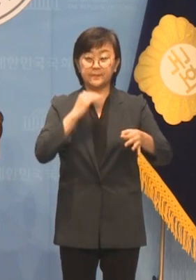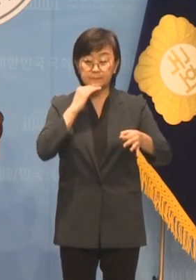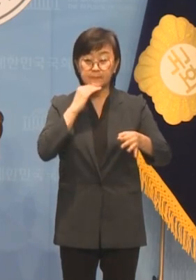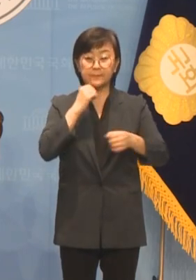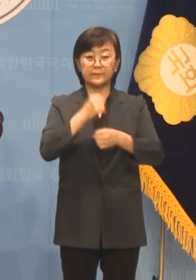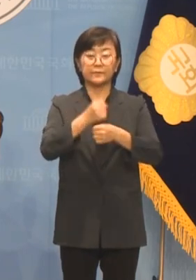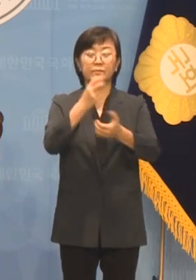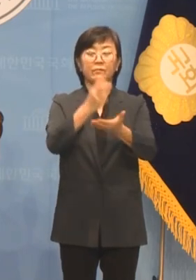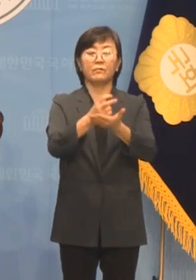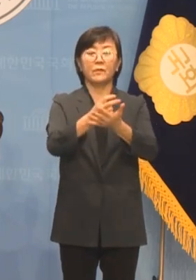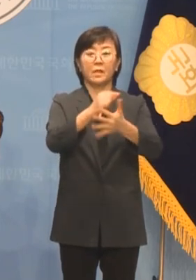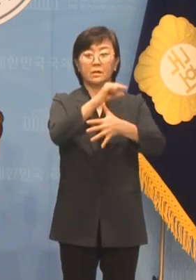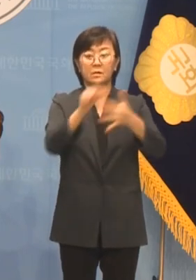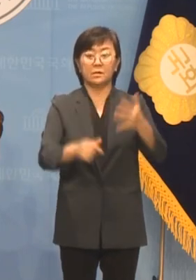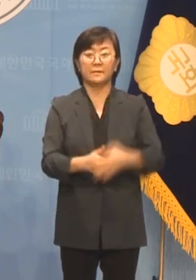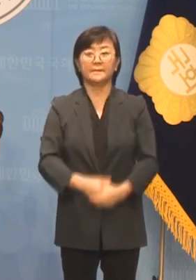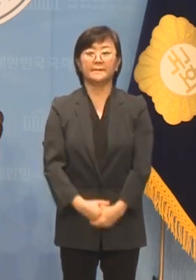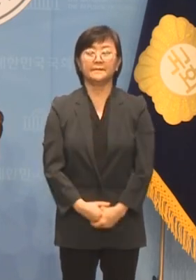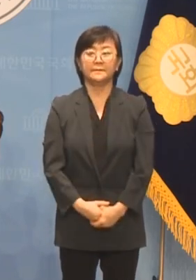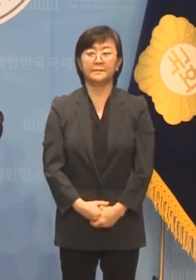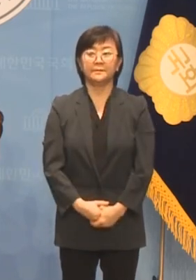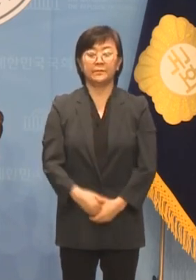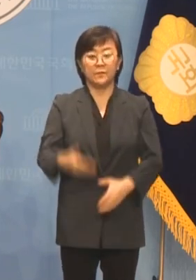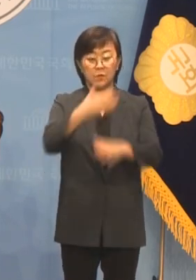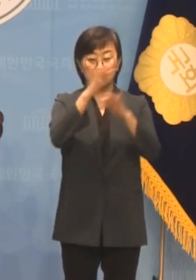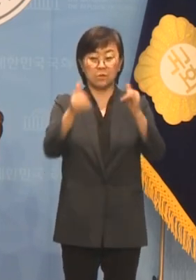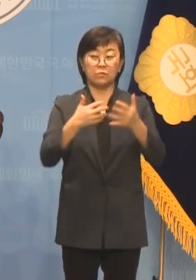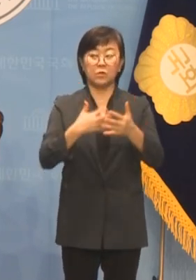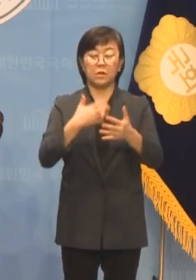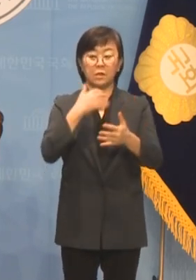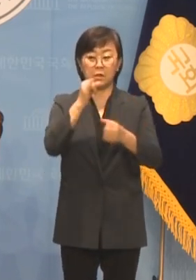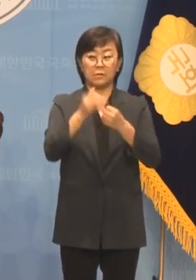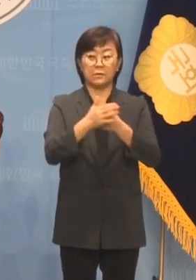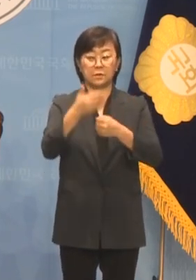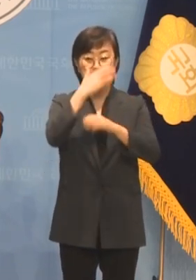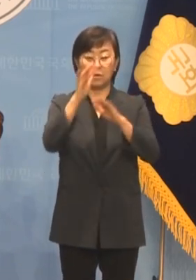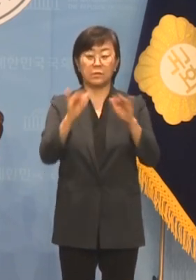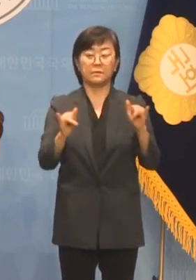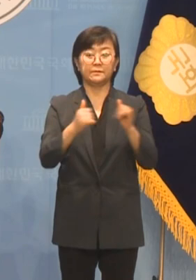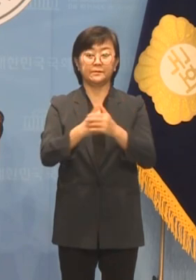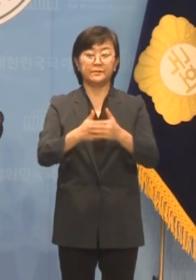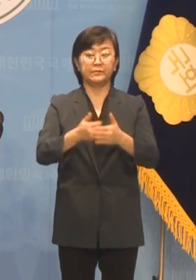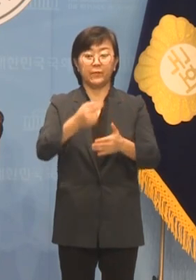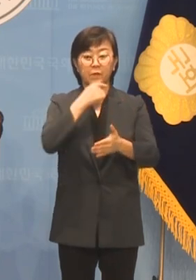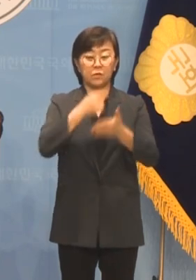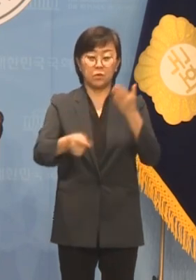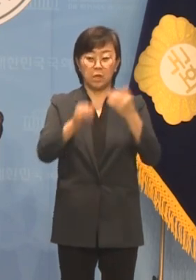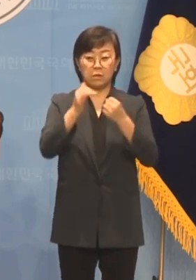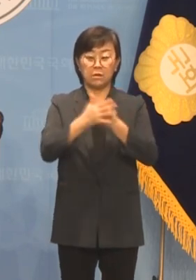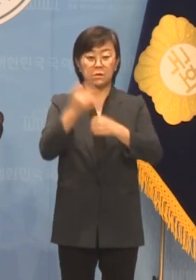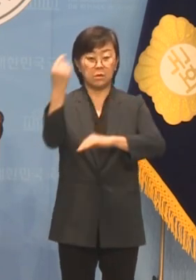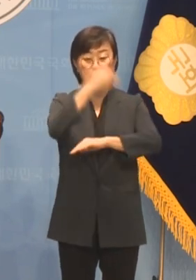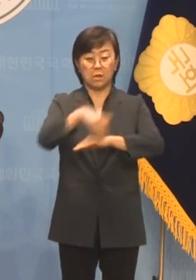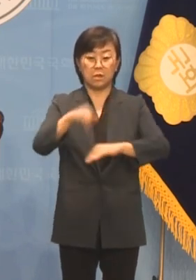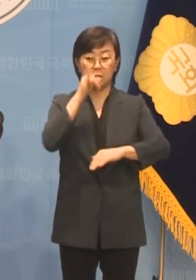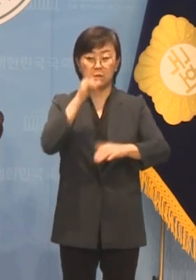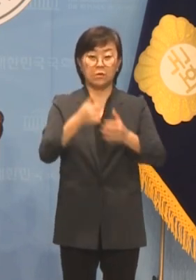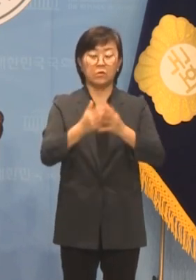만드는 규제 시스템, 청년들을 불안하게 하고 청년들에게 불리하게 설계되어